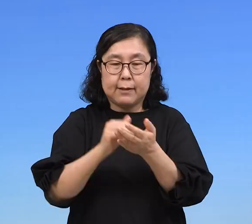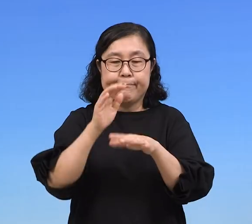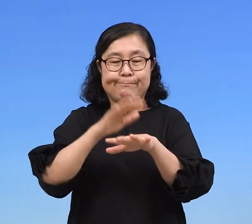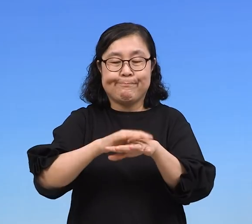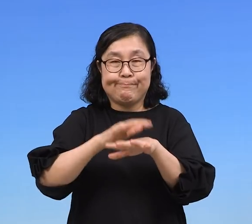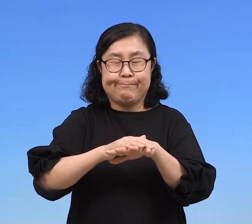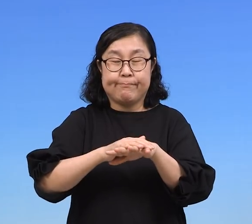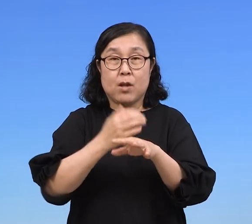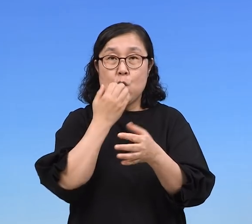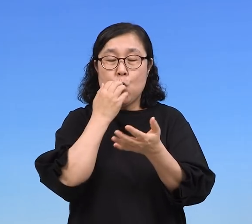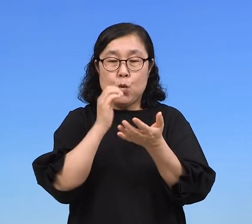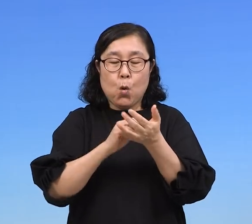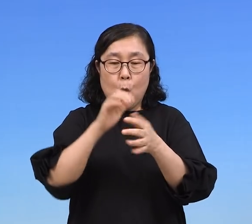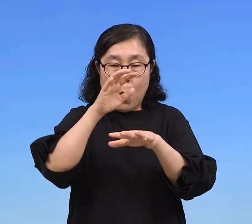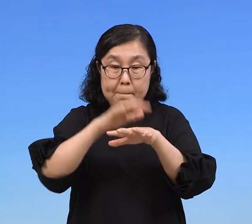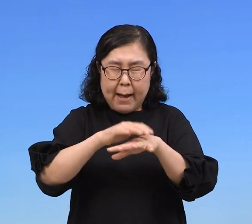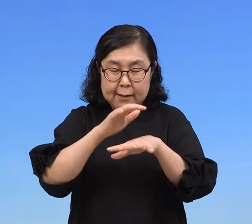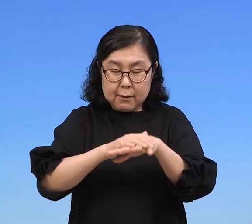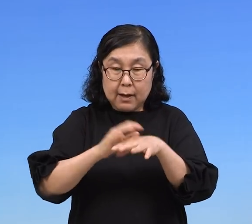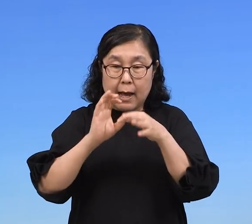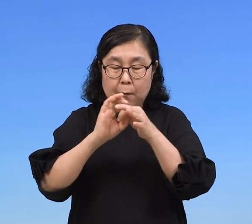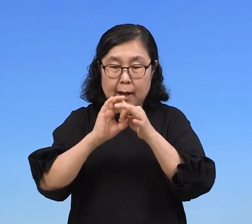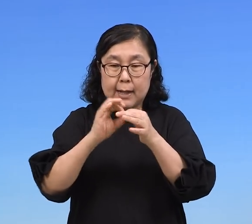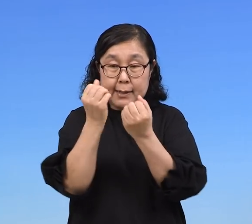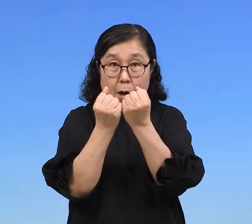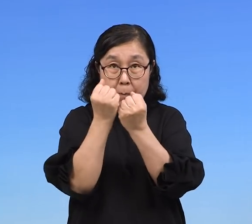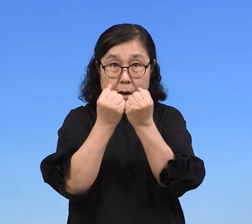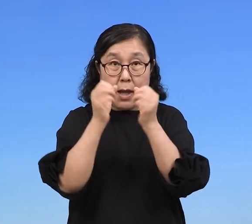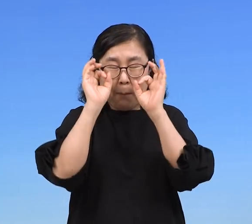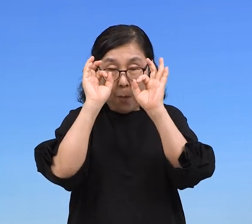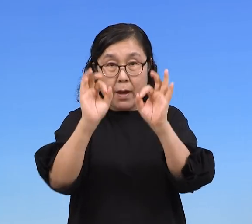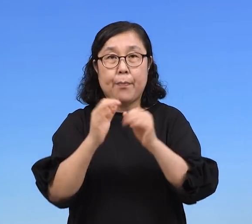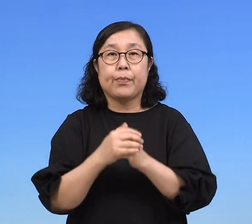돌밭입니다. 돌밭과 관련한 예수님의 설명을